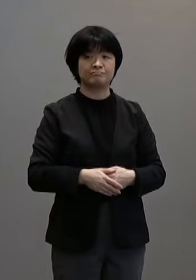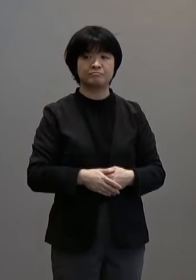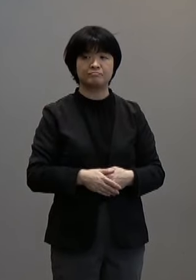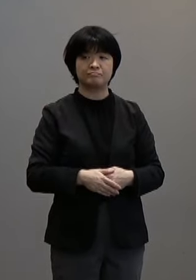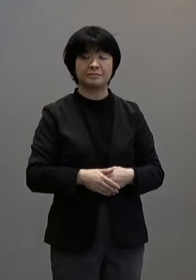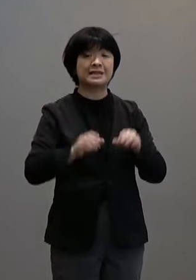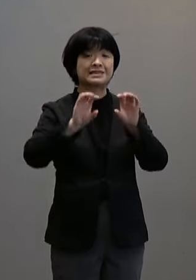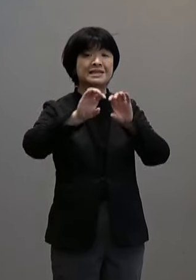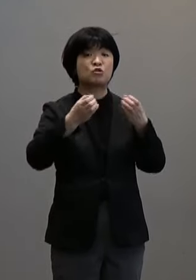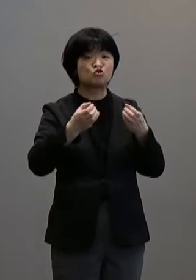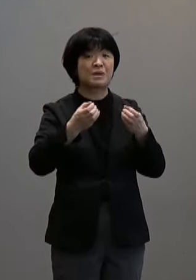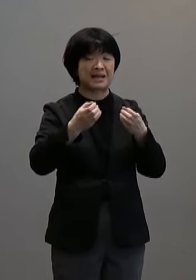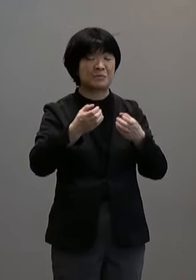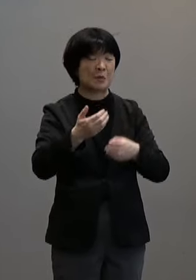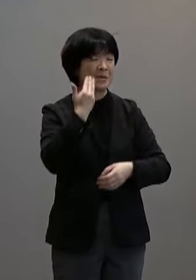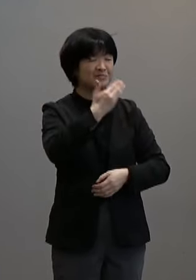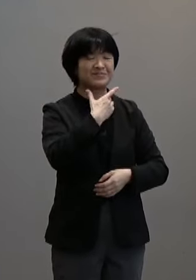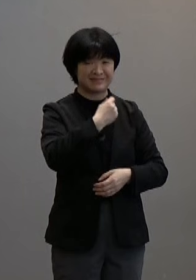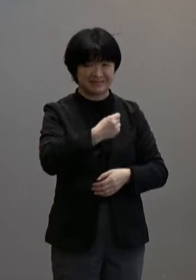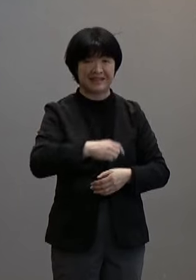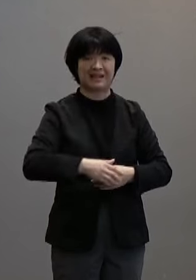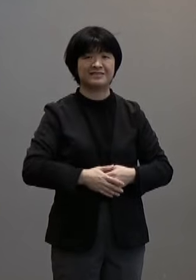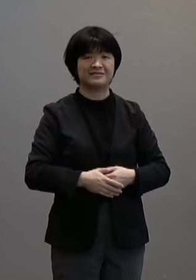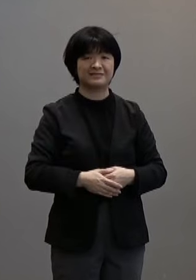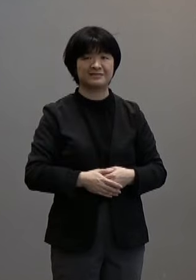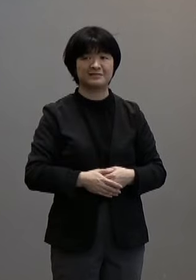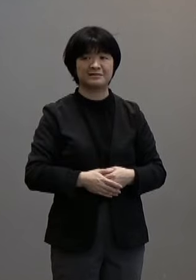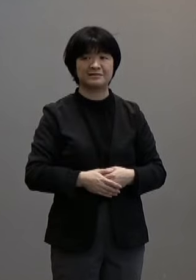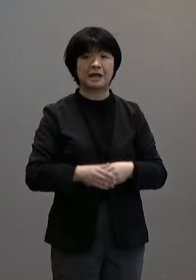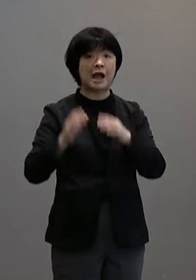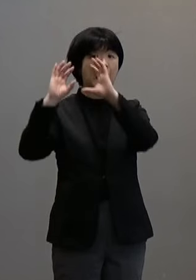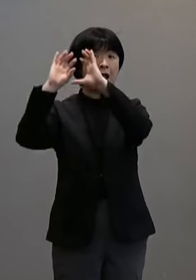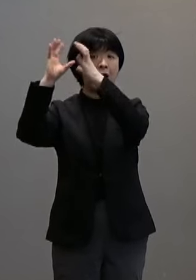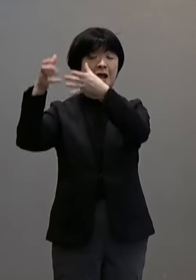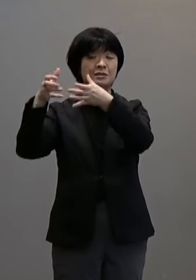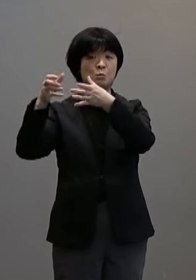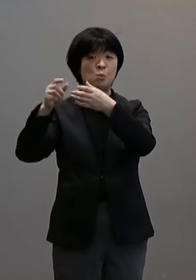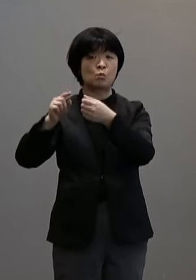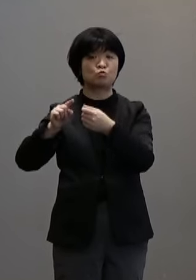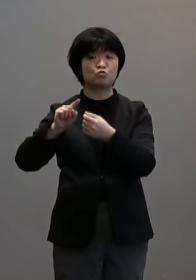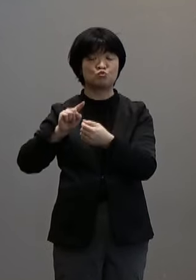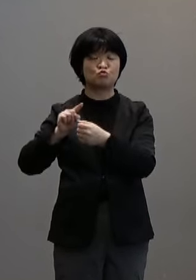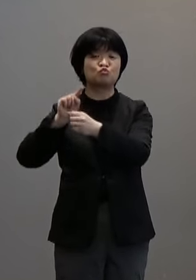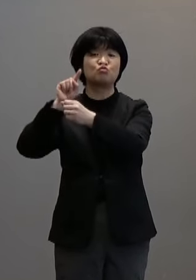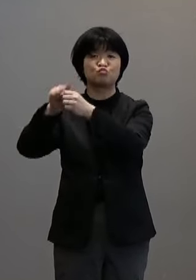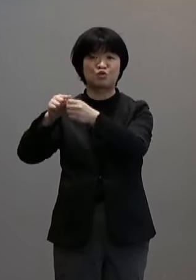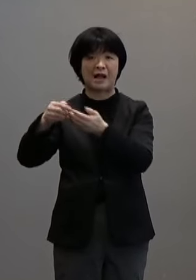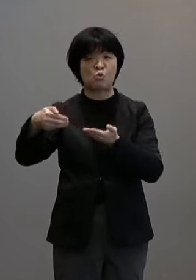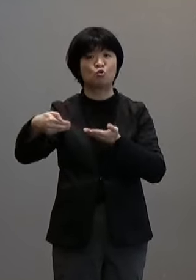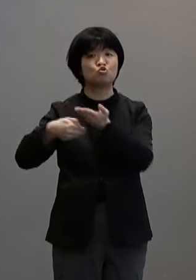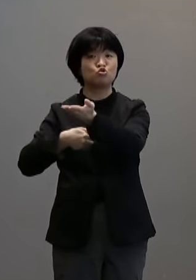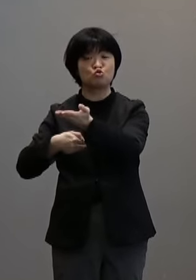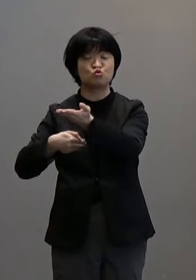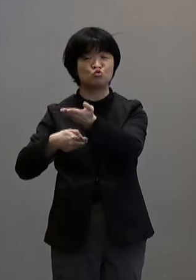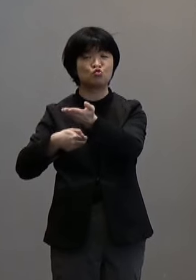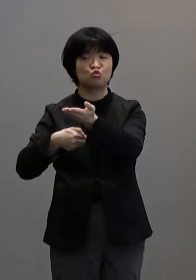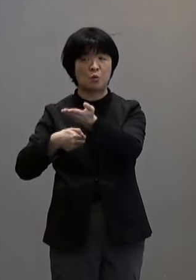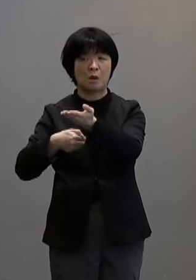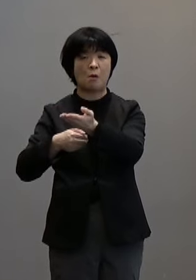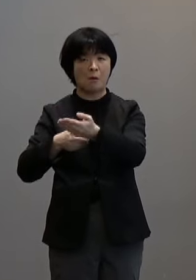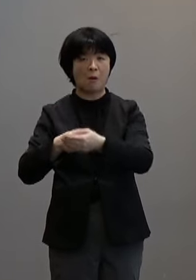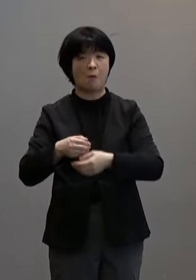さつまいもの案件でお伺いしたんですけれども、はい、海外向け、まあ、輸出などをどのように、まあ、今後、ま